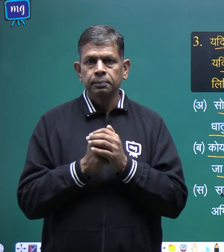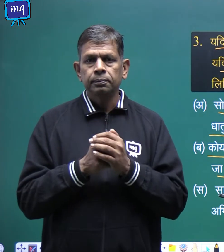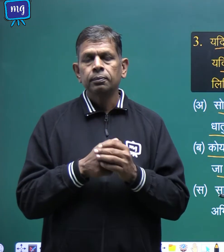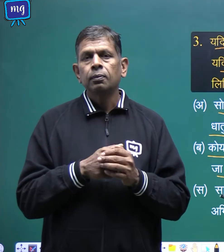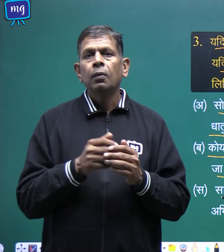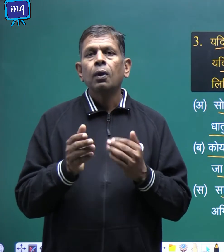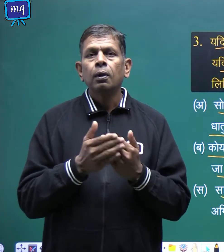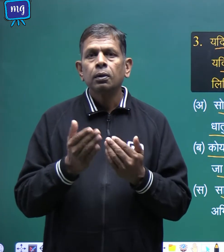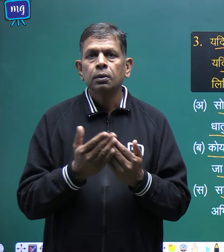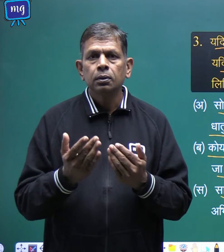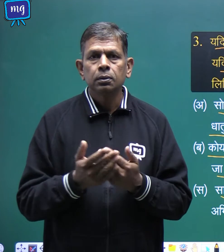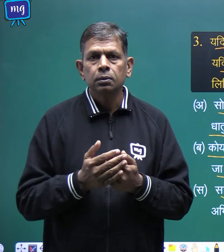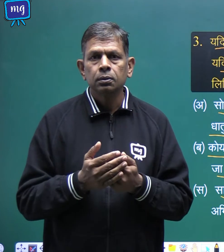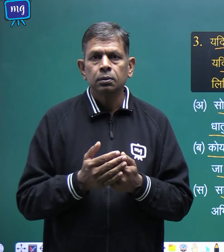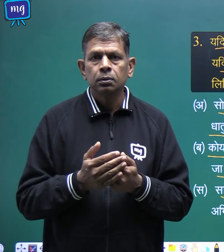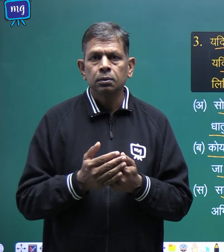सामान्यतः